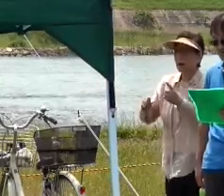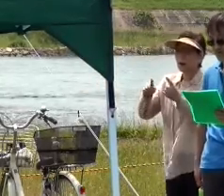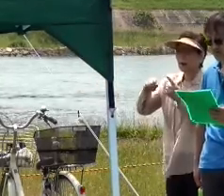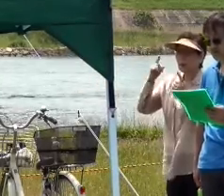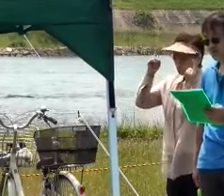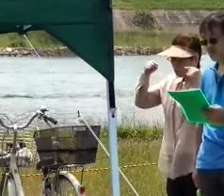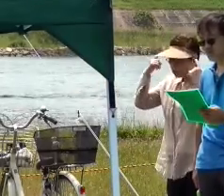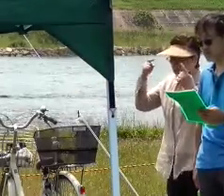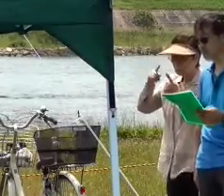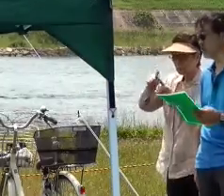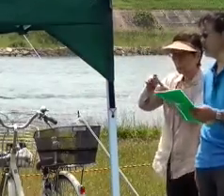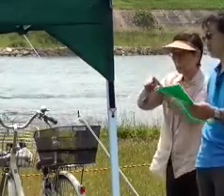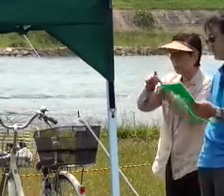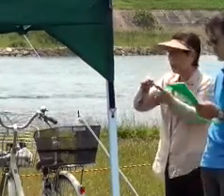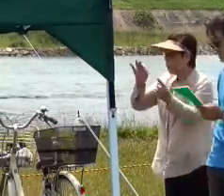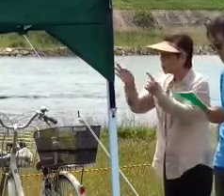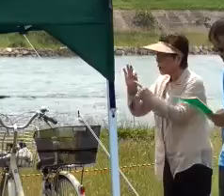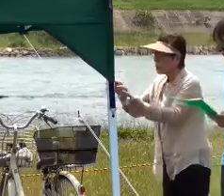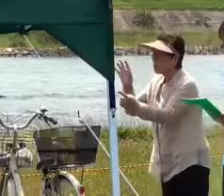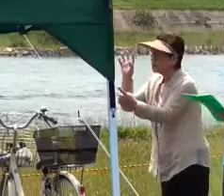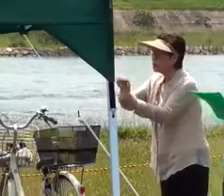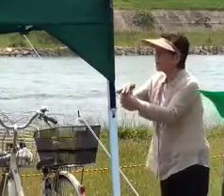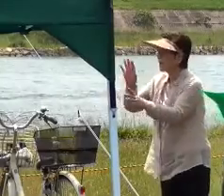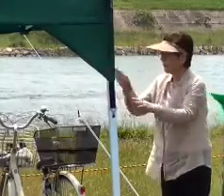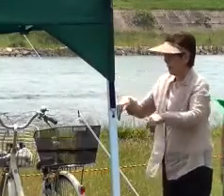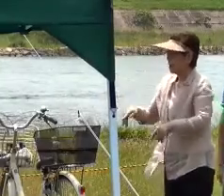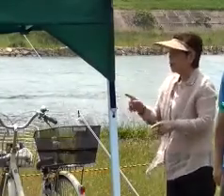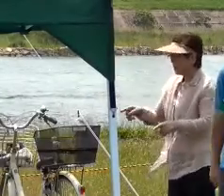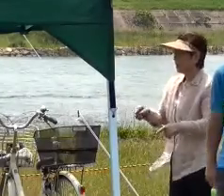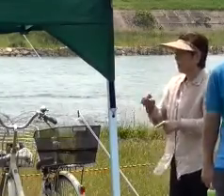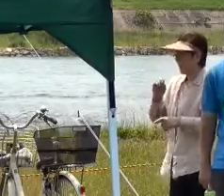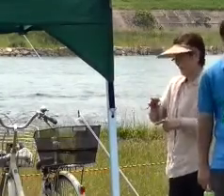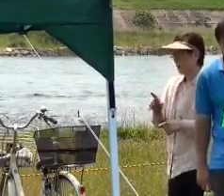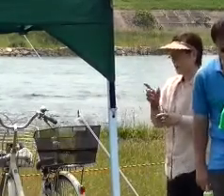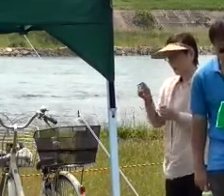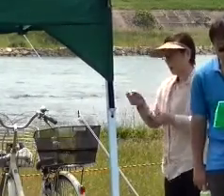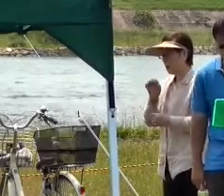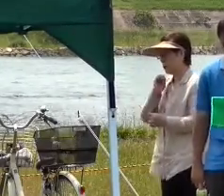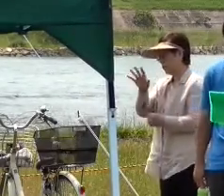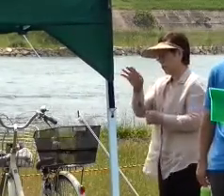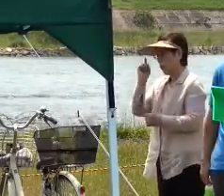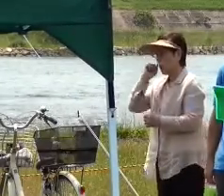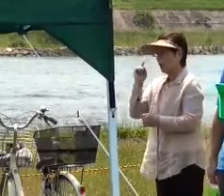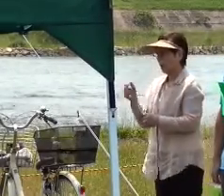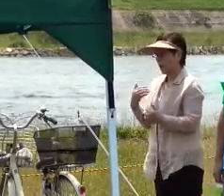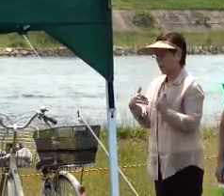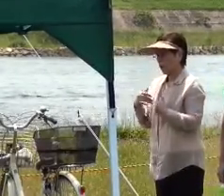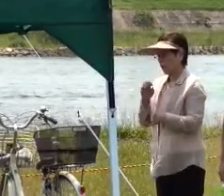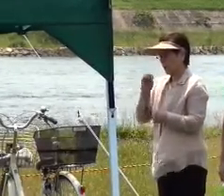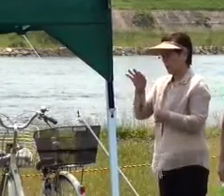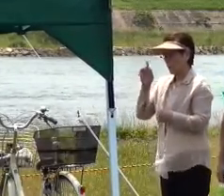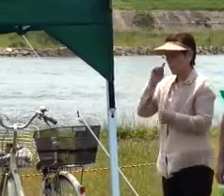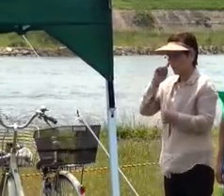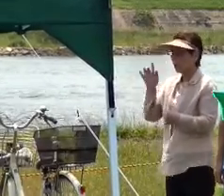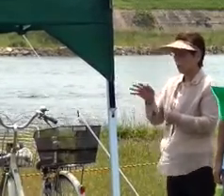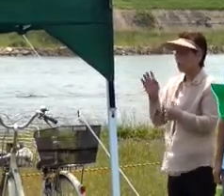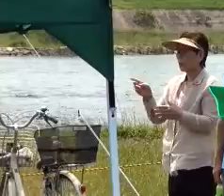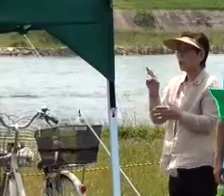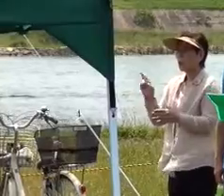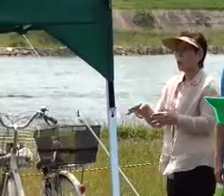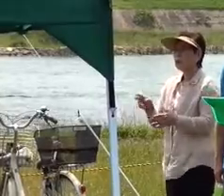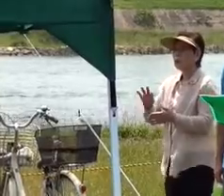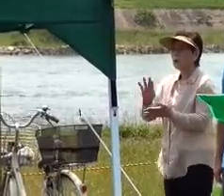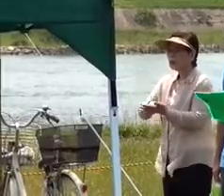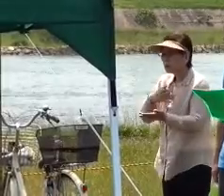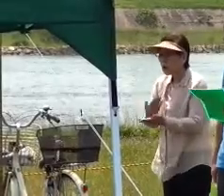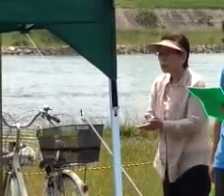見つけたので一緒に喜んでくださいと言うであろう。言っておくが、このように悔い改